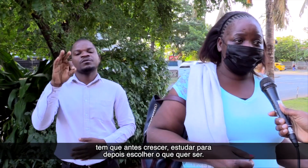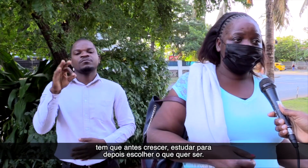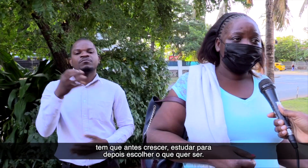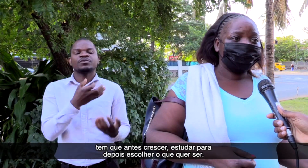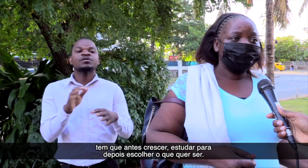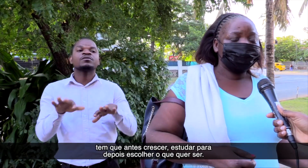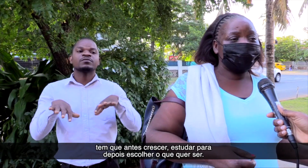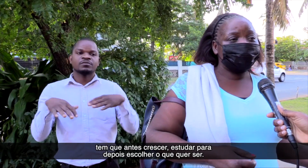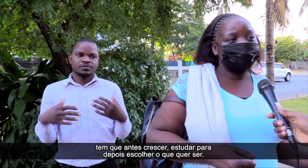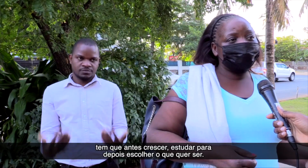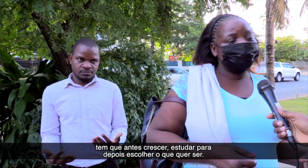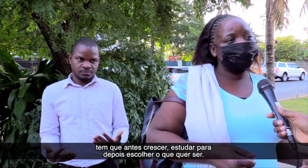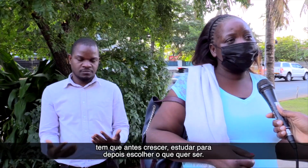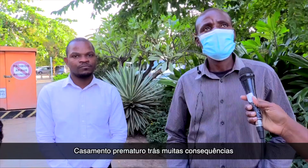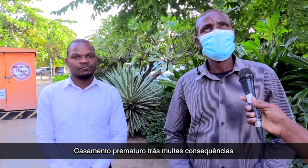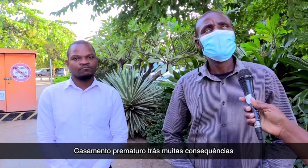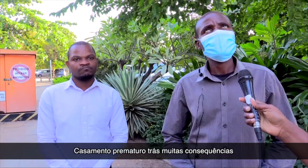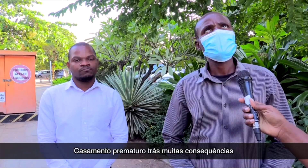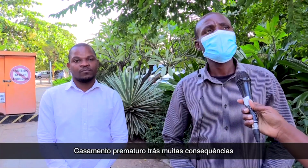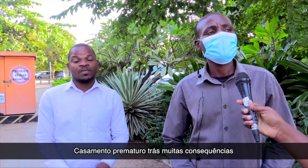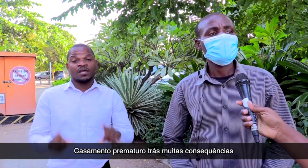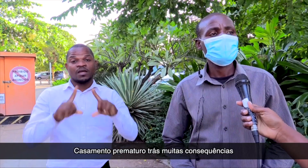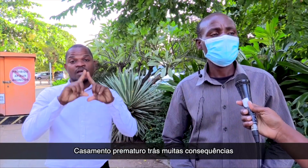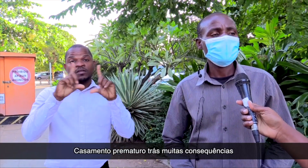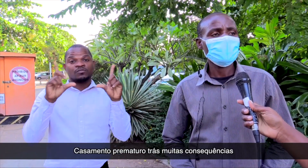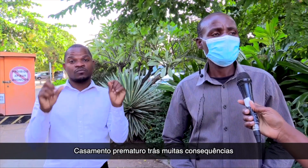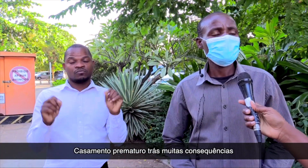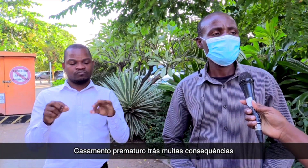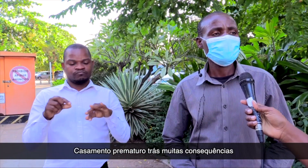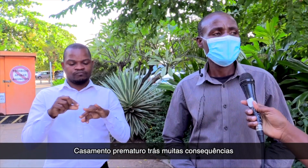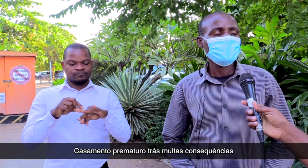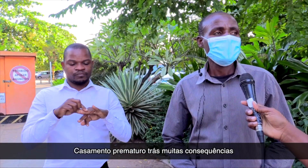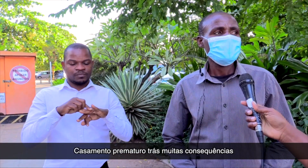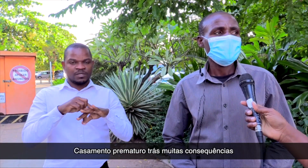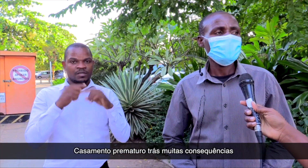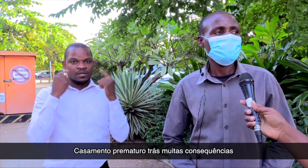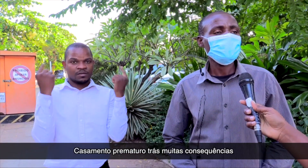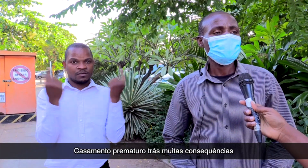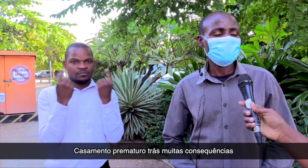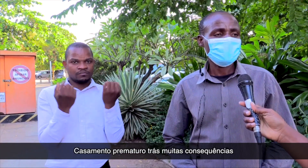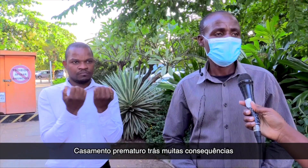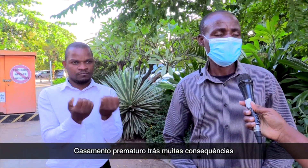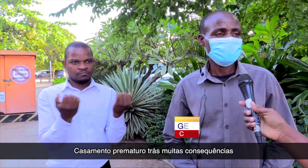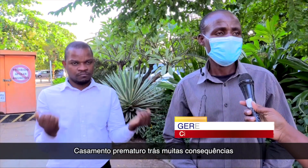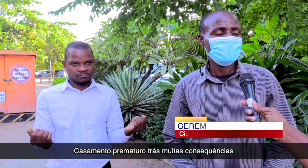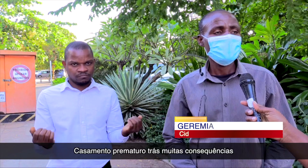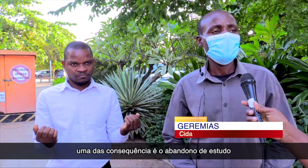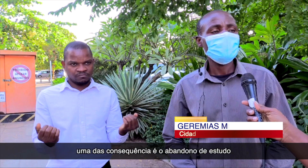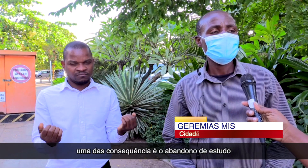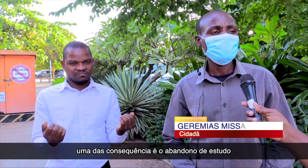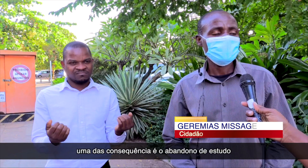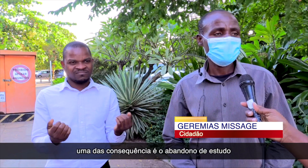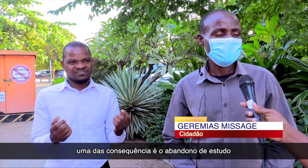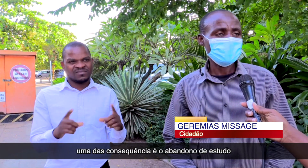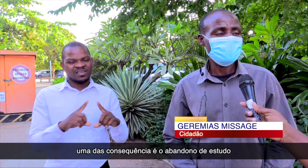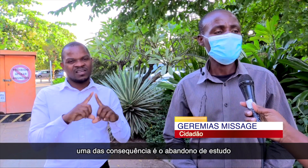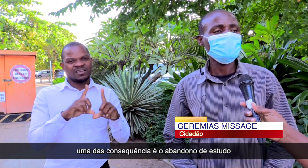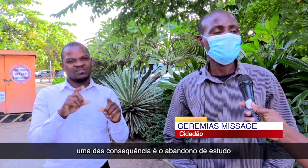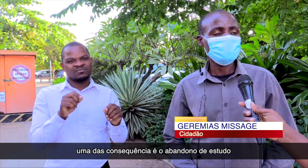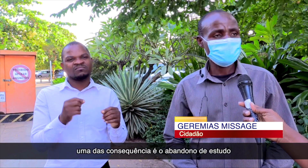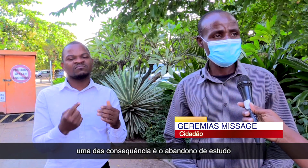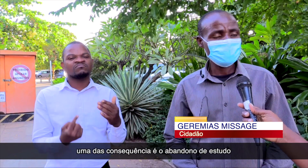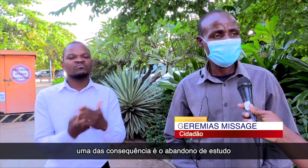Estás a ver? Já é a minha opinião. Casamento prematuro traz muitas consequências. Uma das consequências